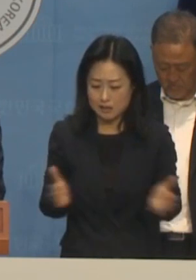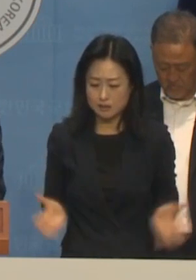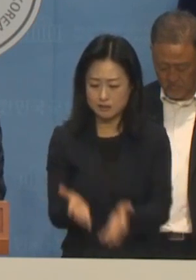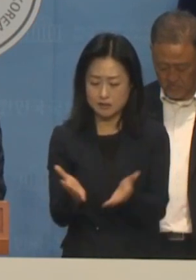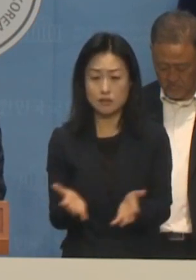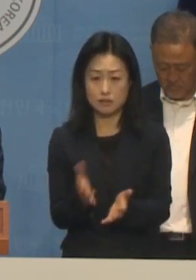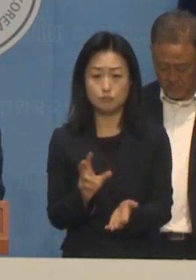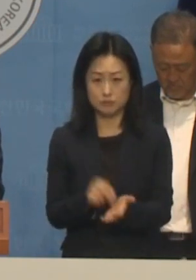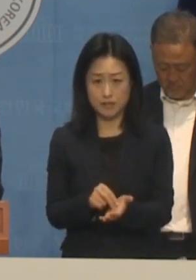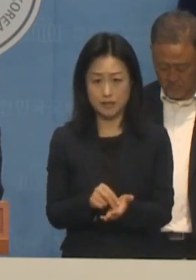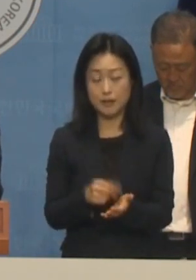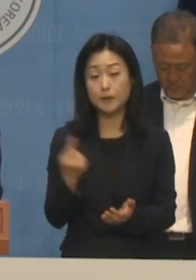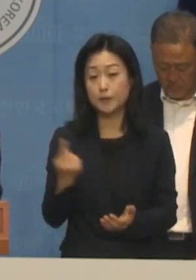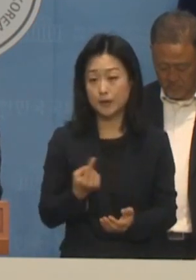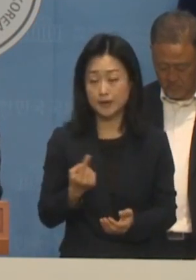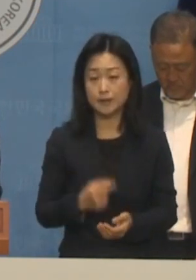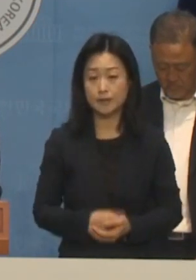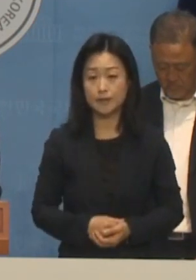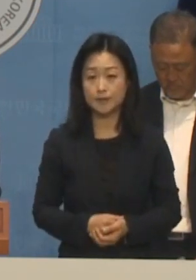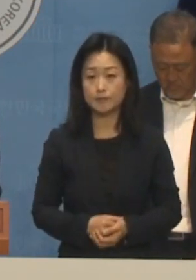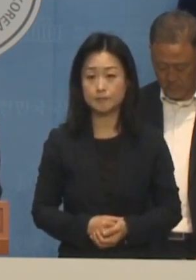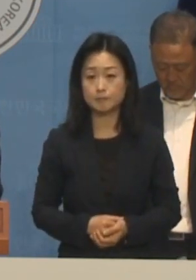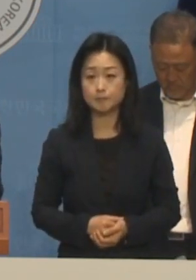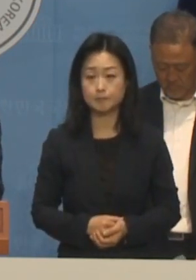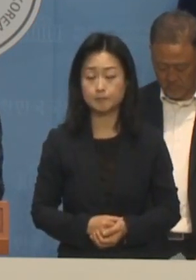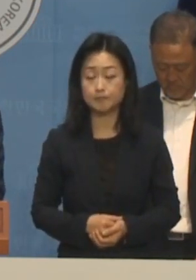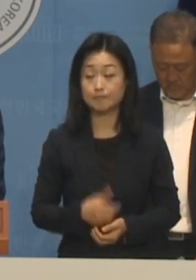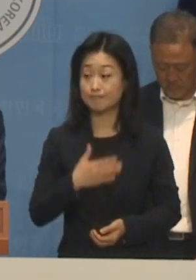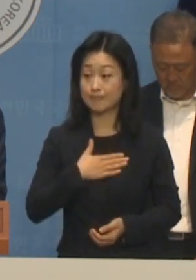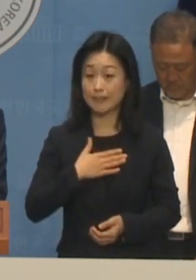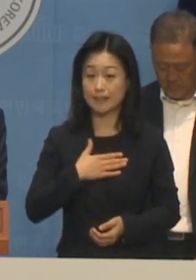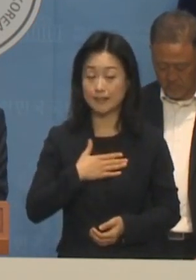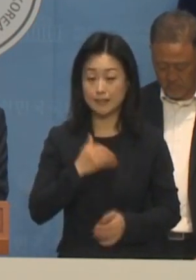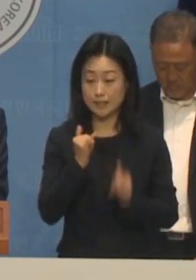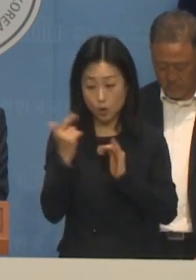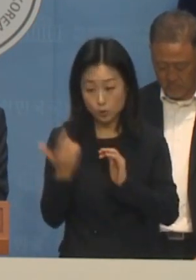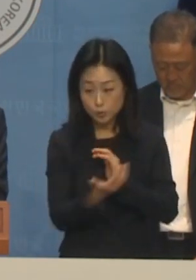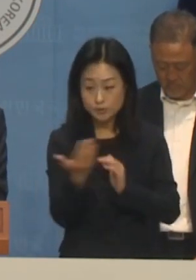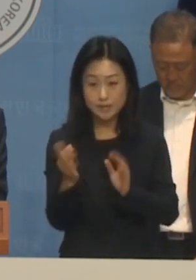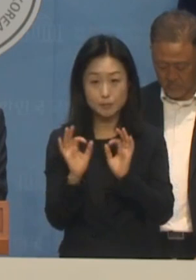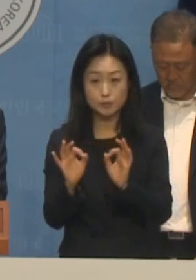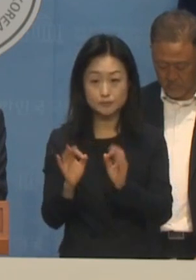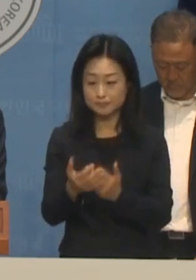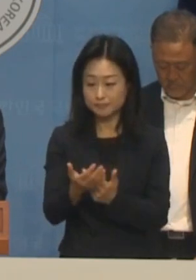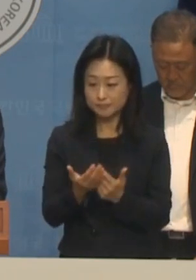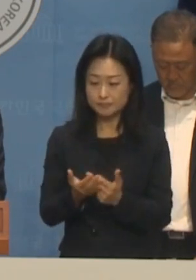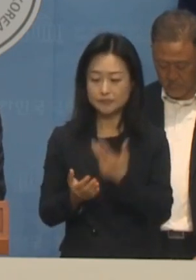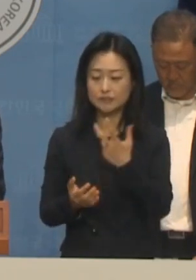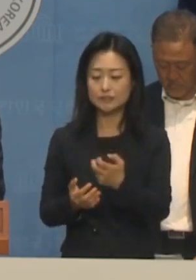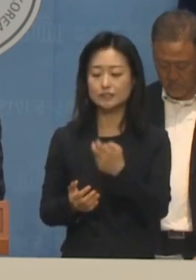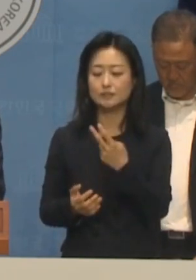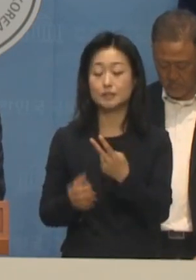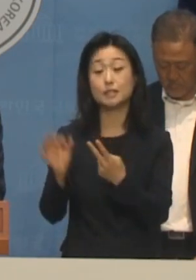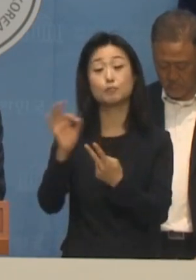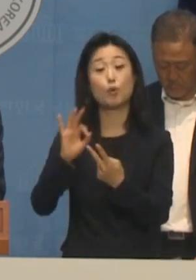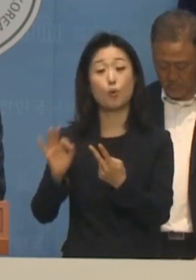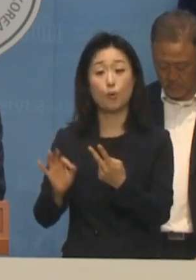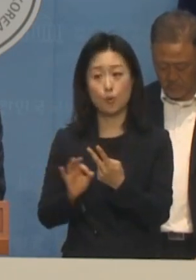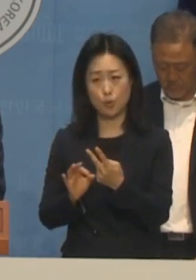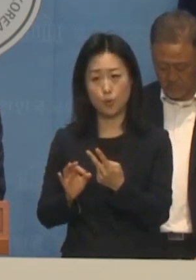더욱 부추기게 되는 계기가 될 것이라고 생각합니다. 최근 여론조사에 의하면 제주도민의 72%